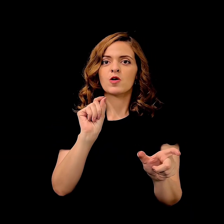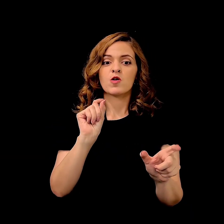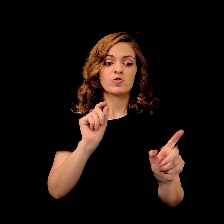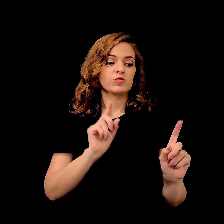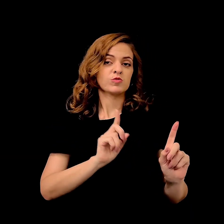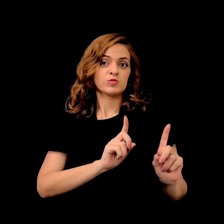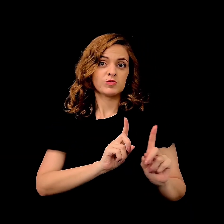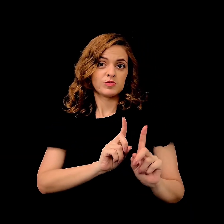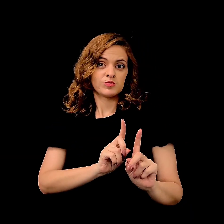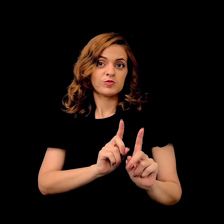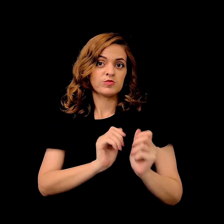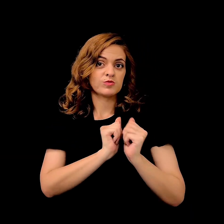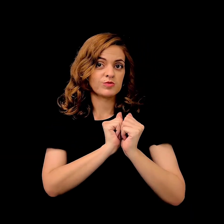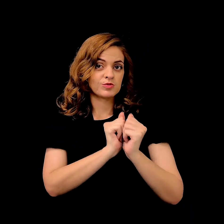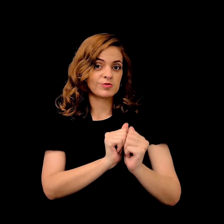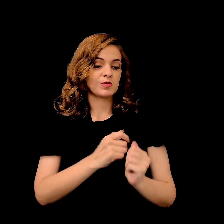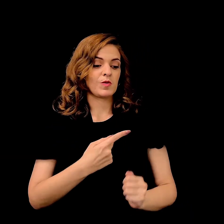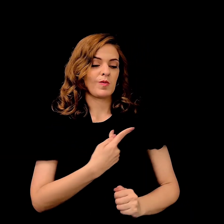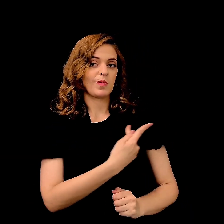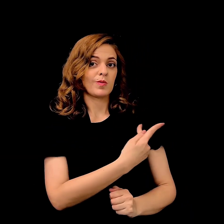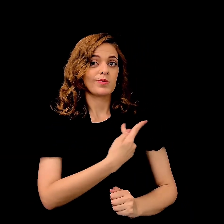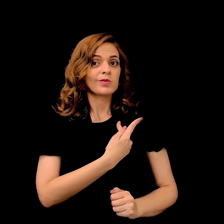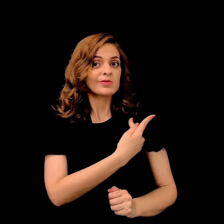hoje aqui juntos,